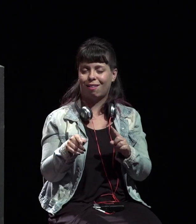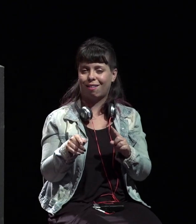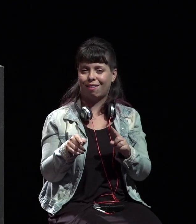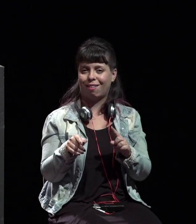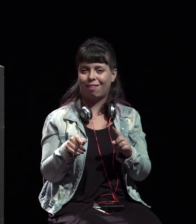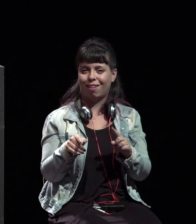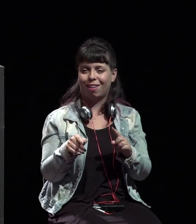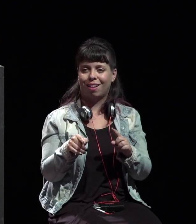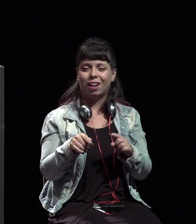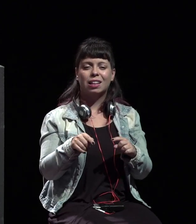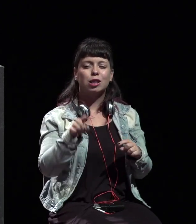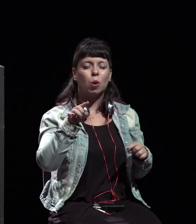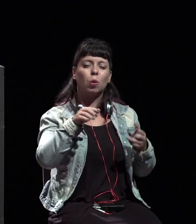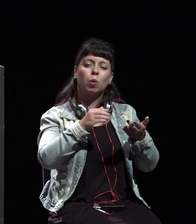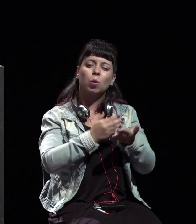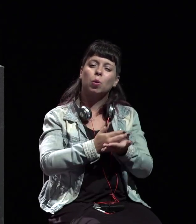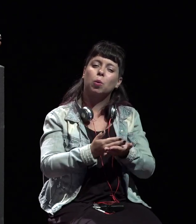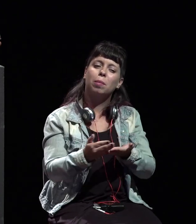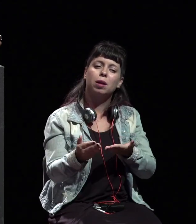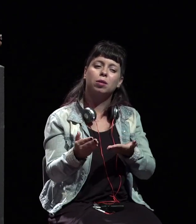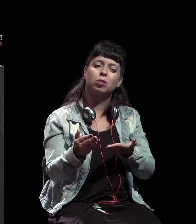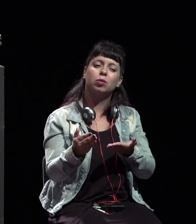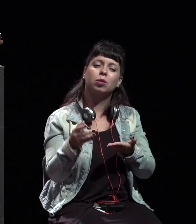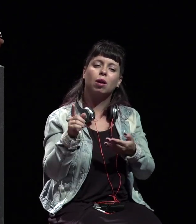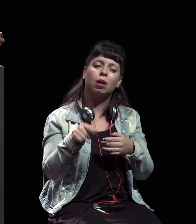é um pouco, essa introdução